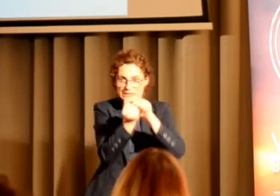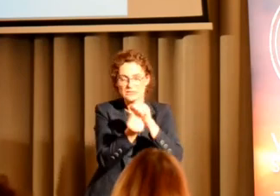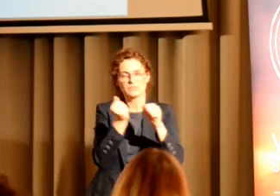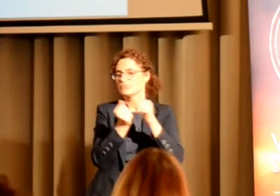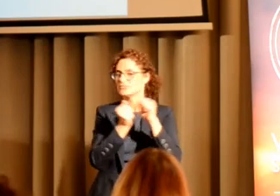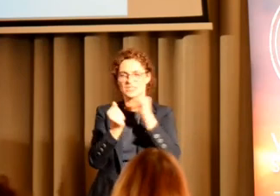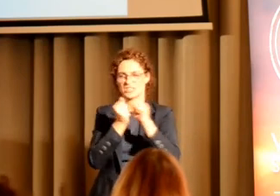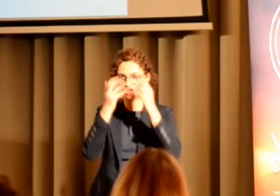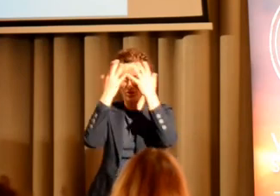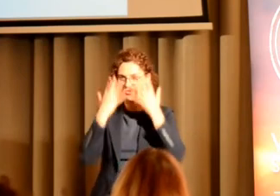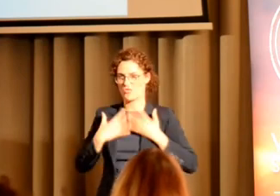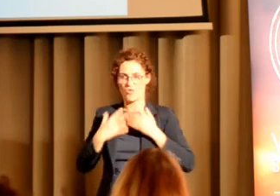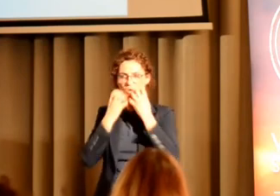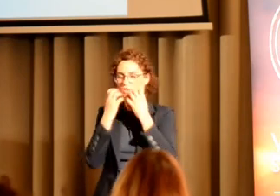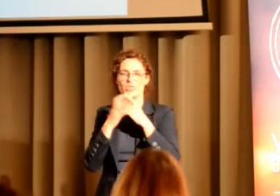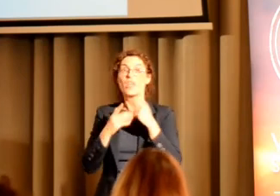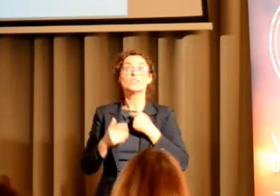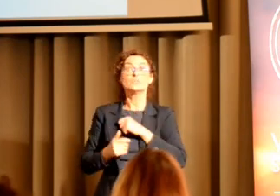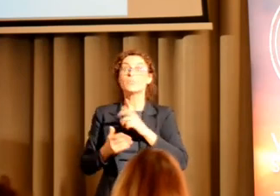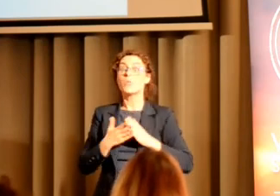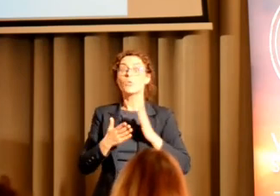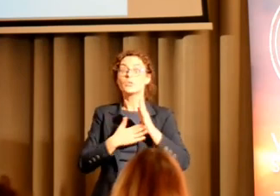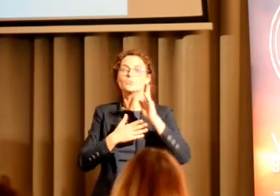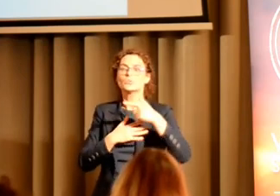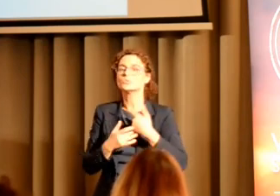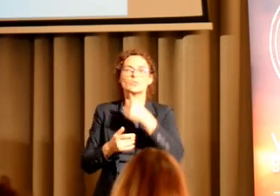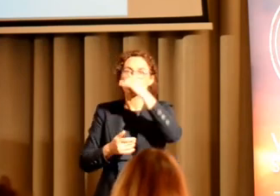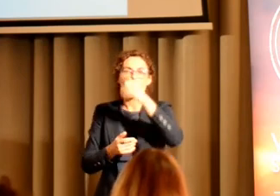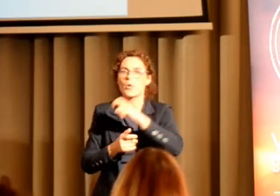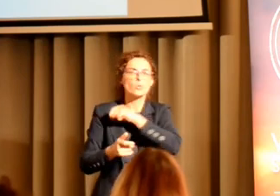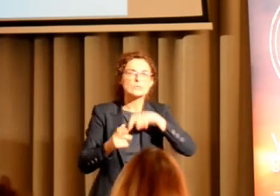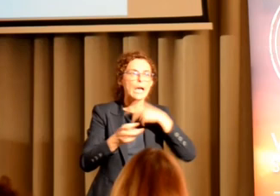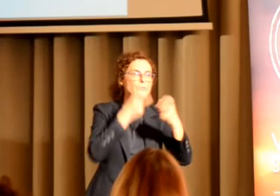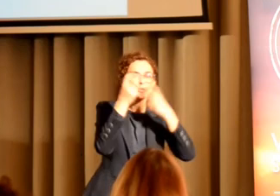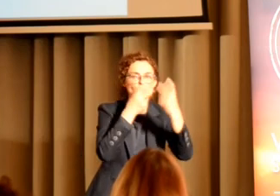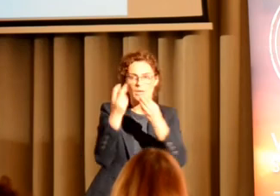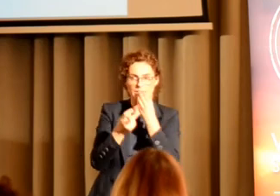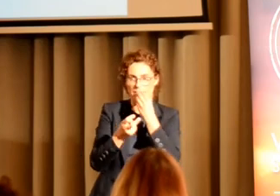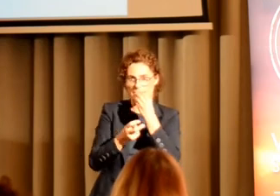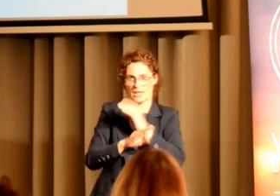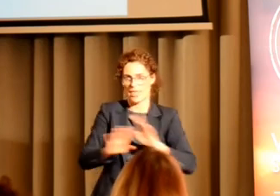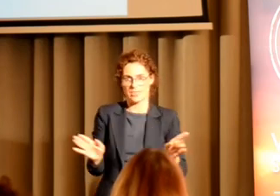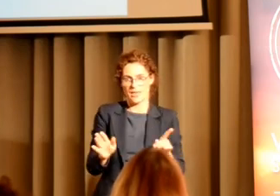tak zdewastowane, że nie są w stanie polować. I to najczęściej